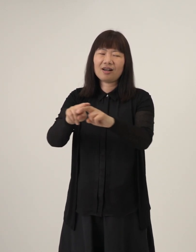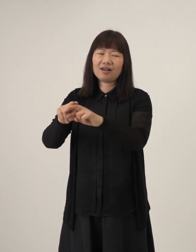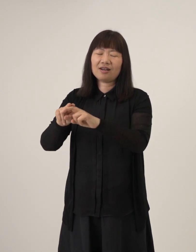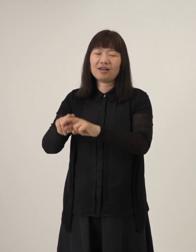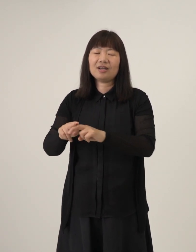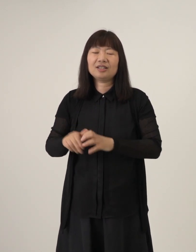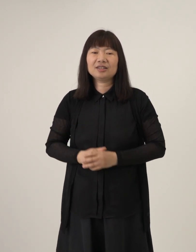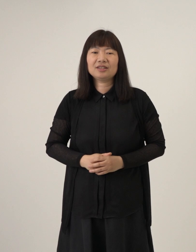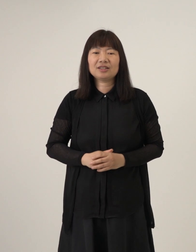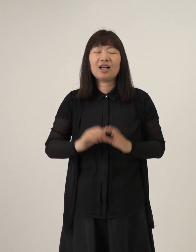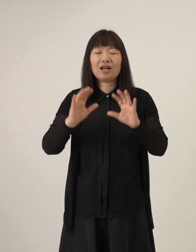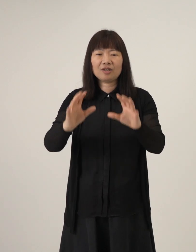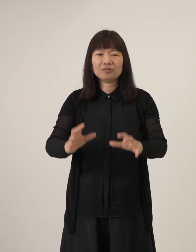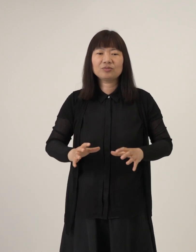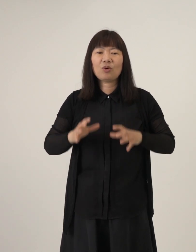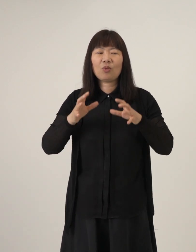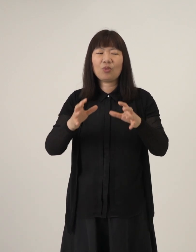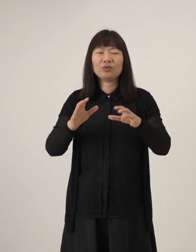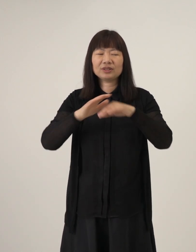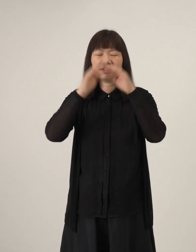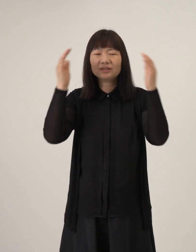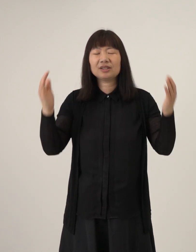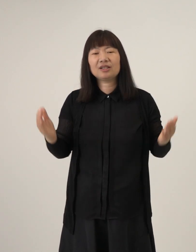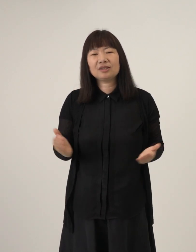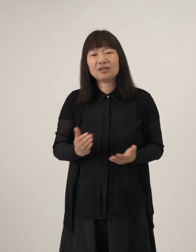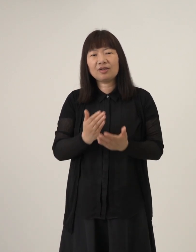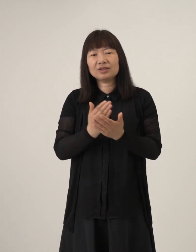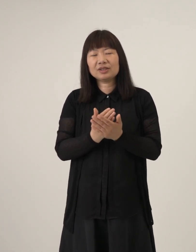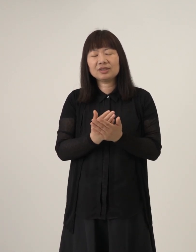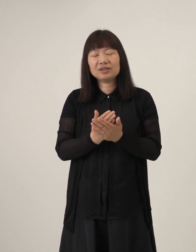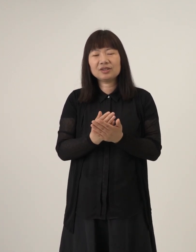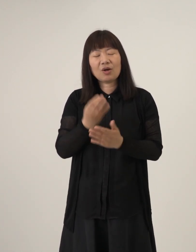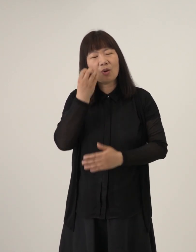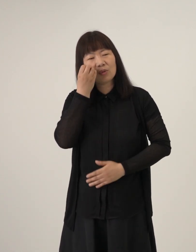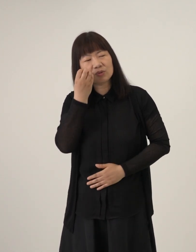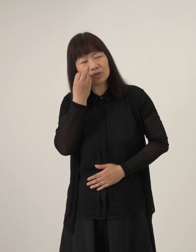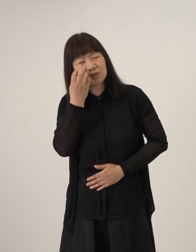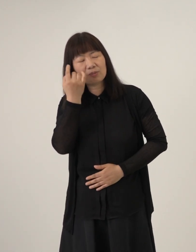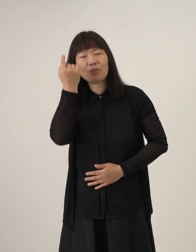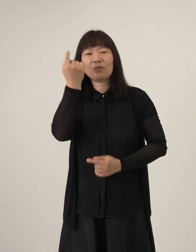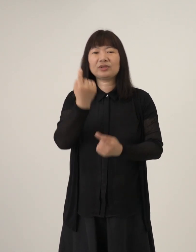보좌, 세상 모든